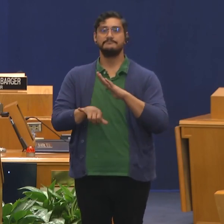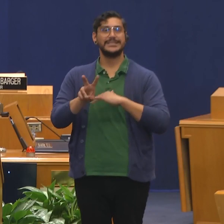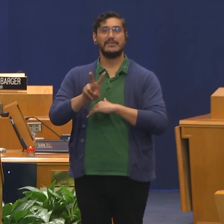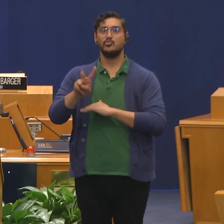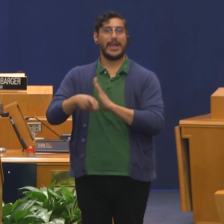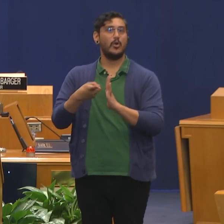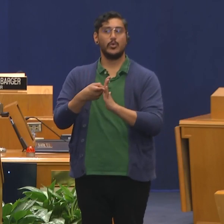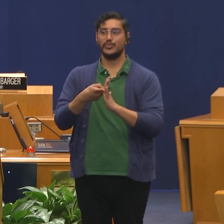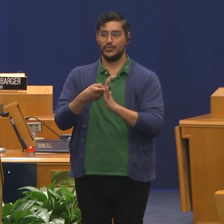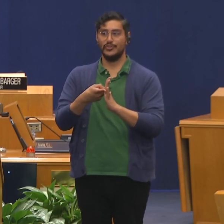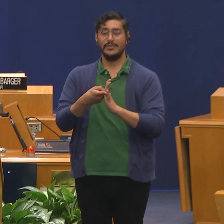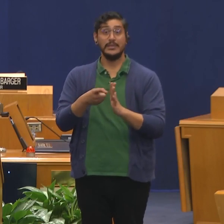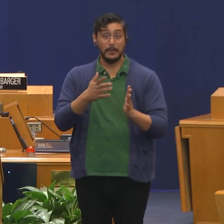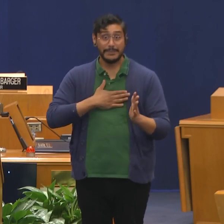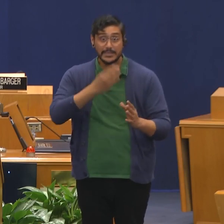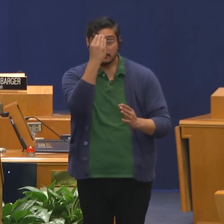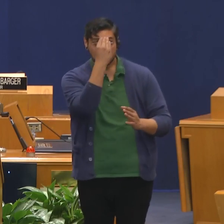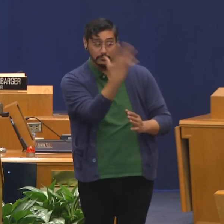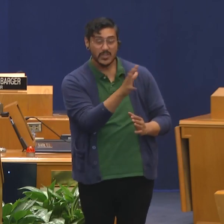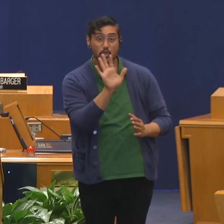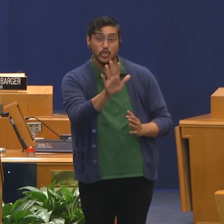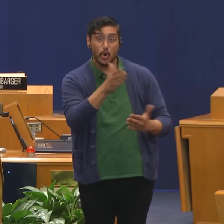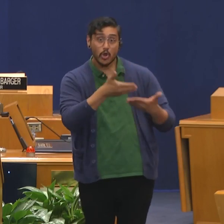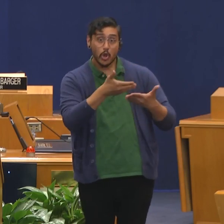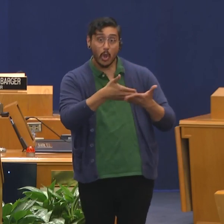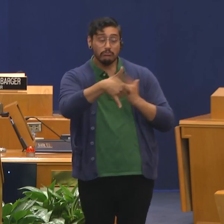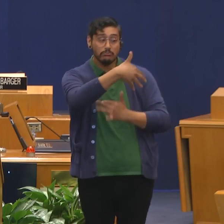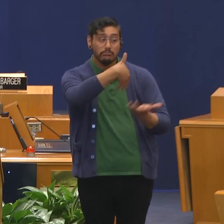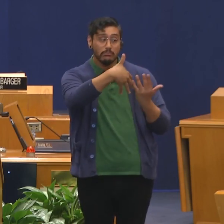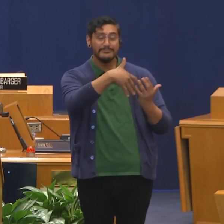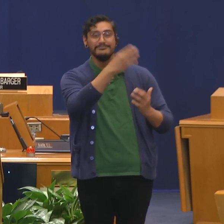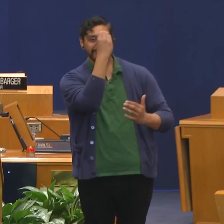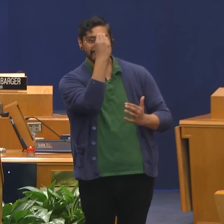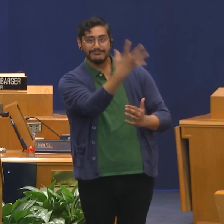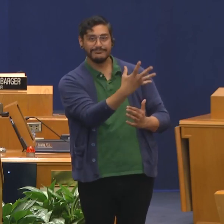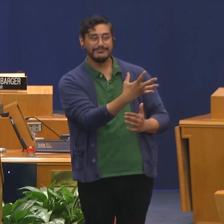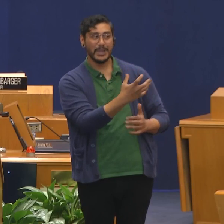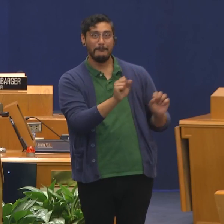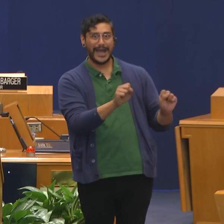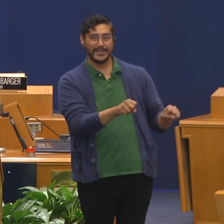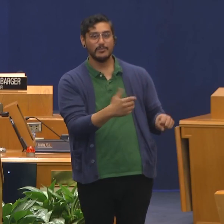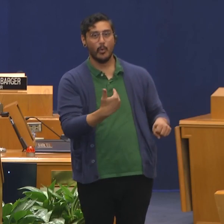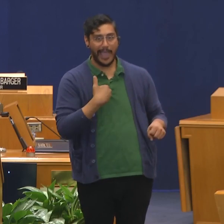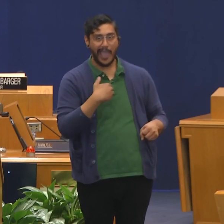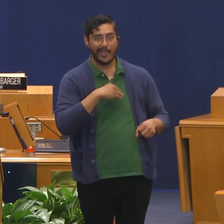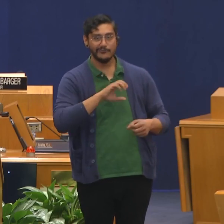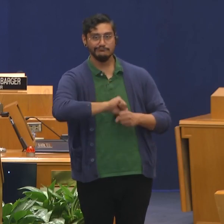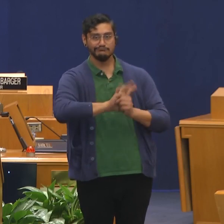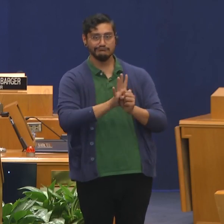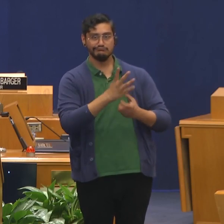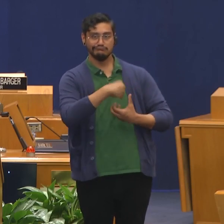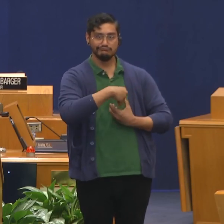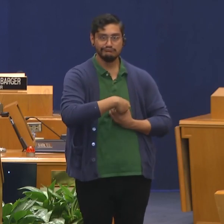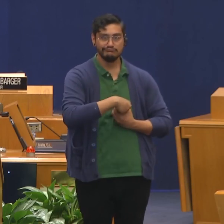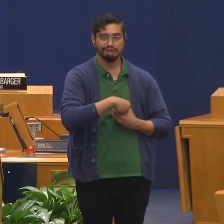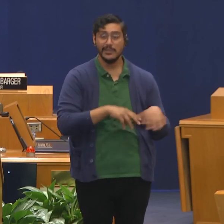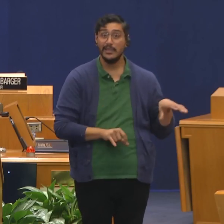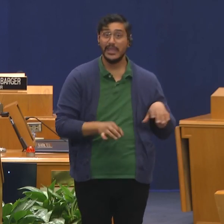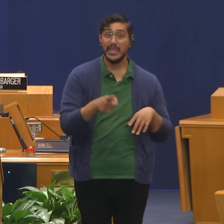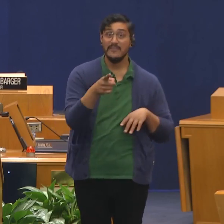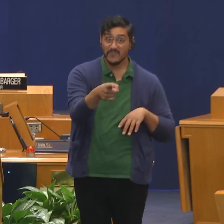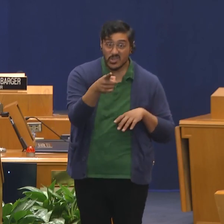a todos sus contactos cercanos que es positivo para COVID-19. Y si está siendo en contacto cercano con alguien